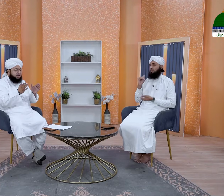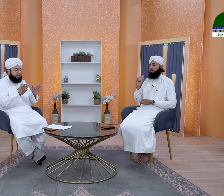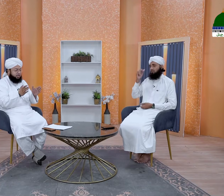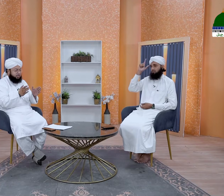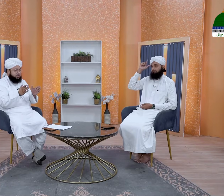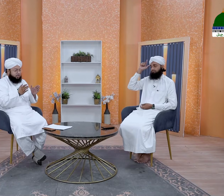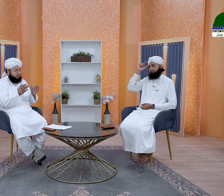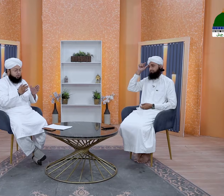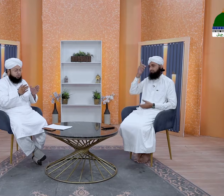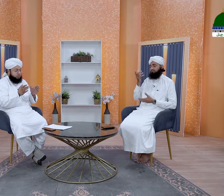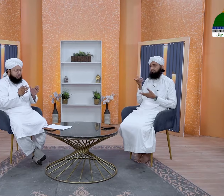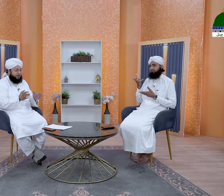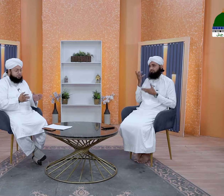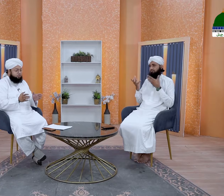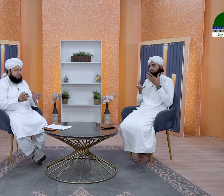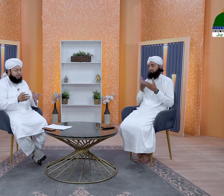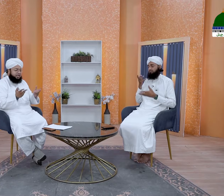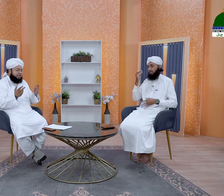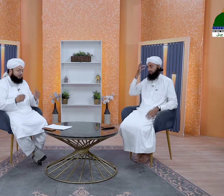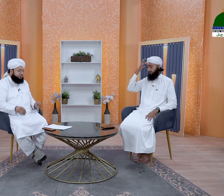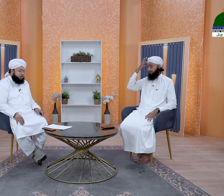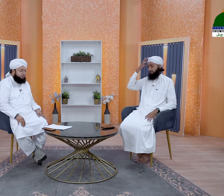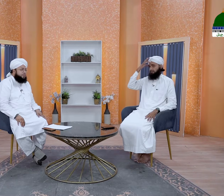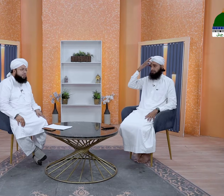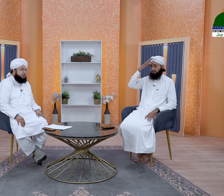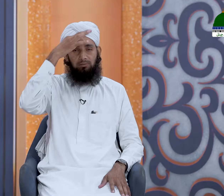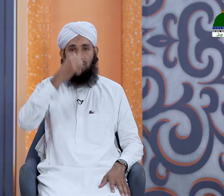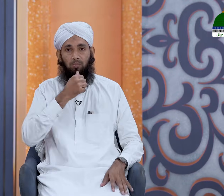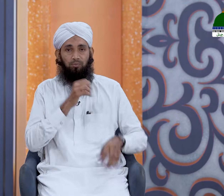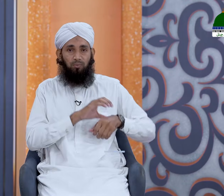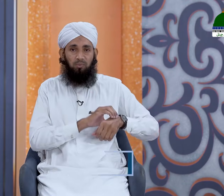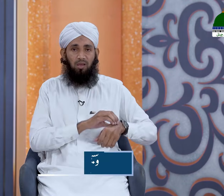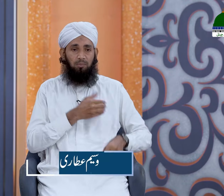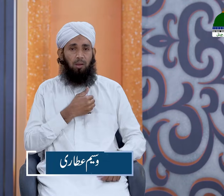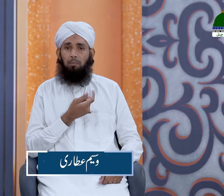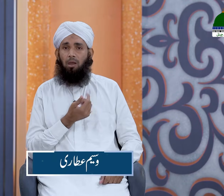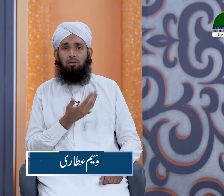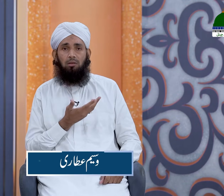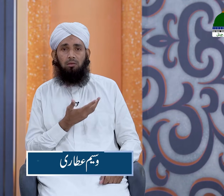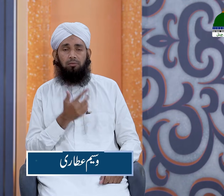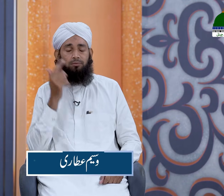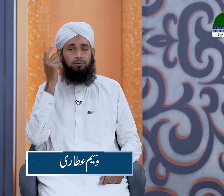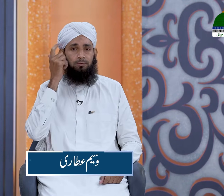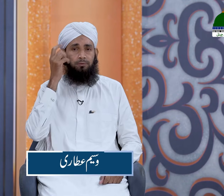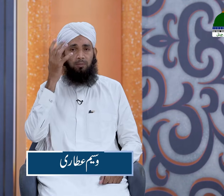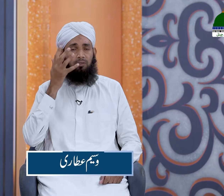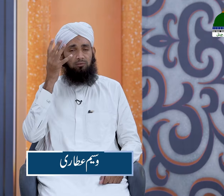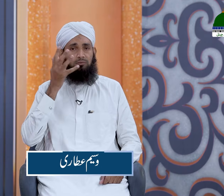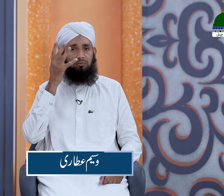کے حواس گم کرنے کے لیے کافی تھا۔ بڑا پریشان تھا، والد صاحب بیمار ہو گئے ہیں، جیب